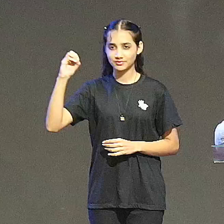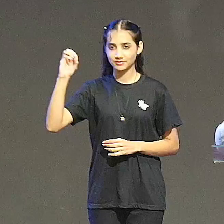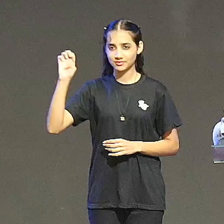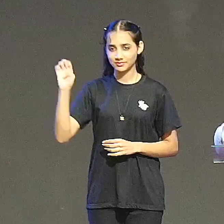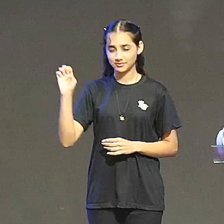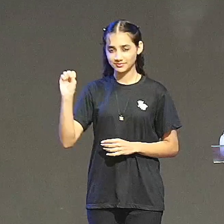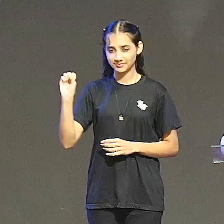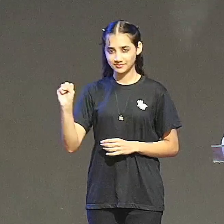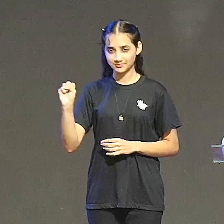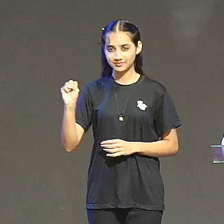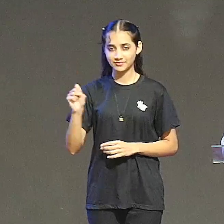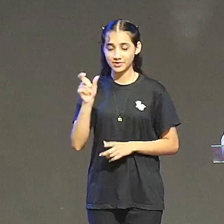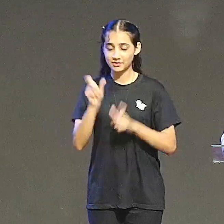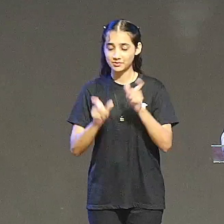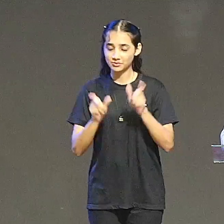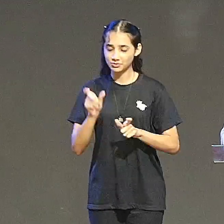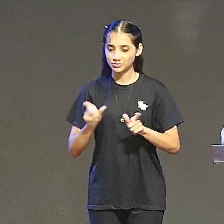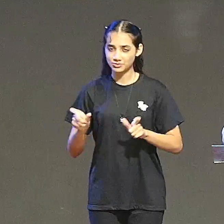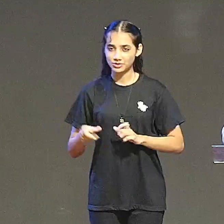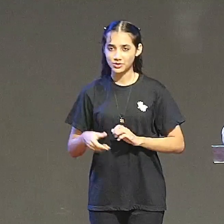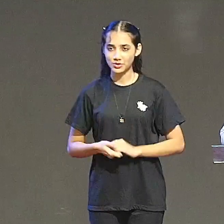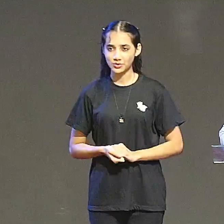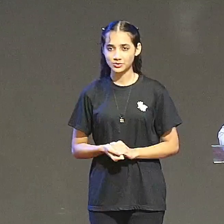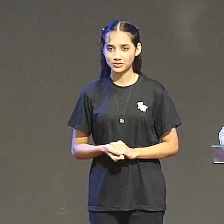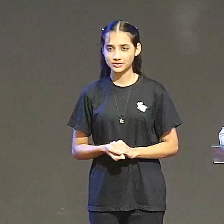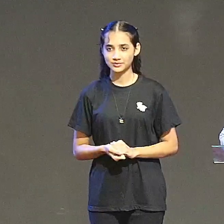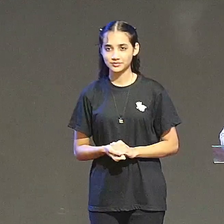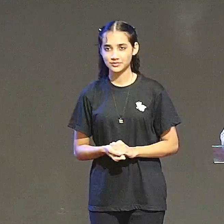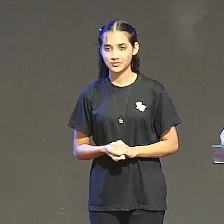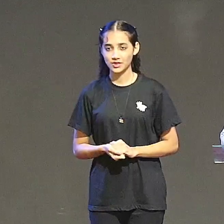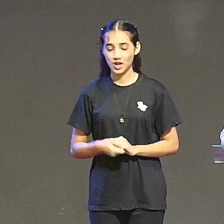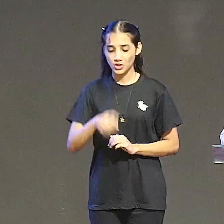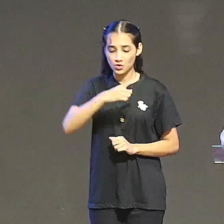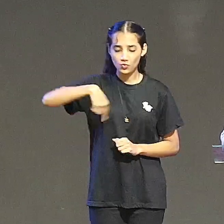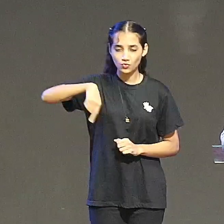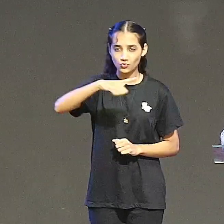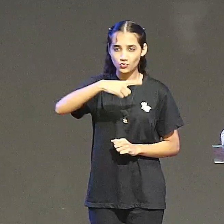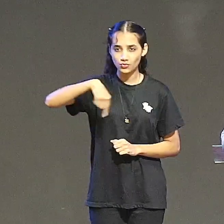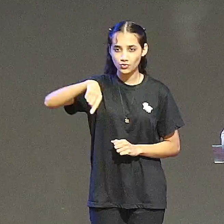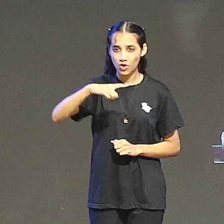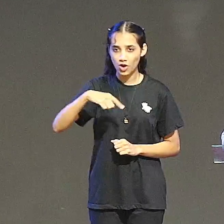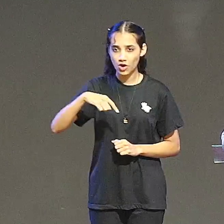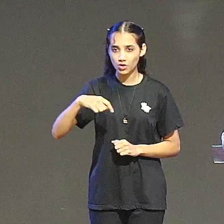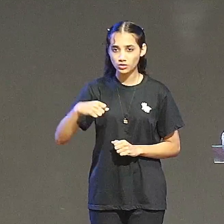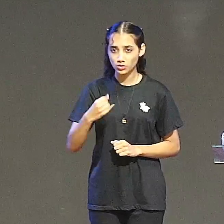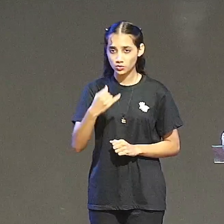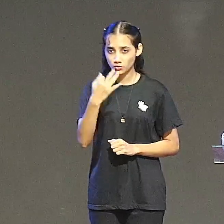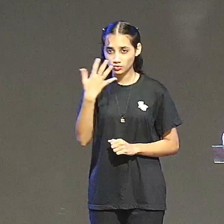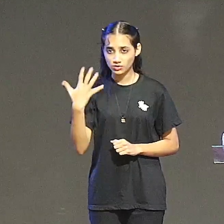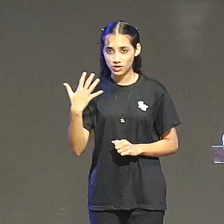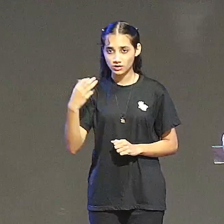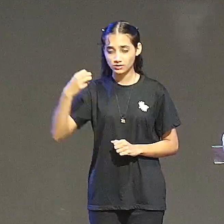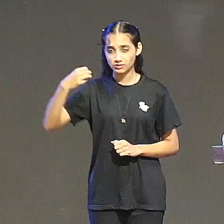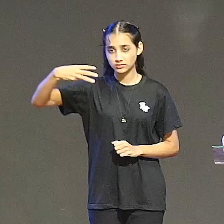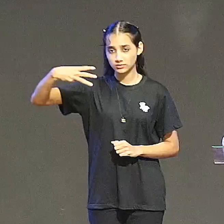joga uma média de 1,70 daria 340 voltas no planeta Terra